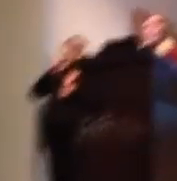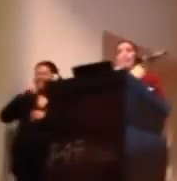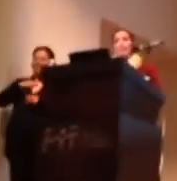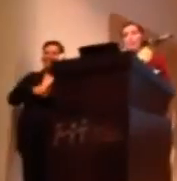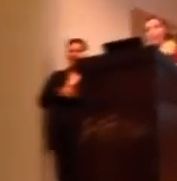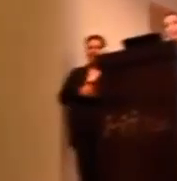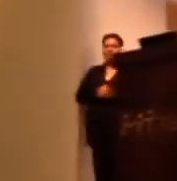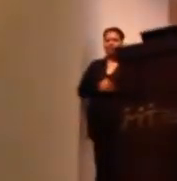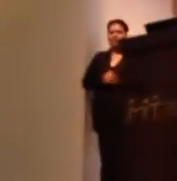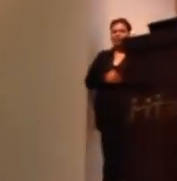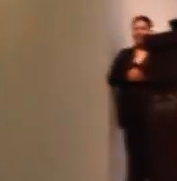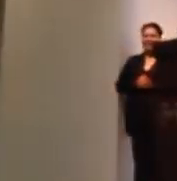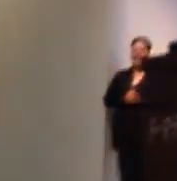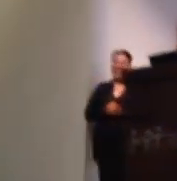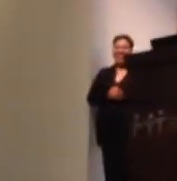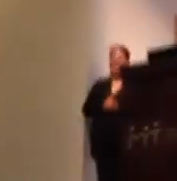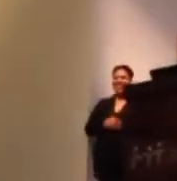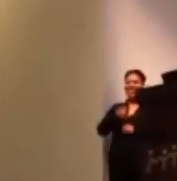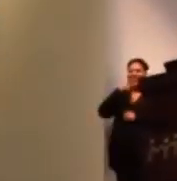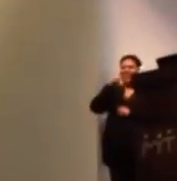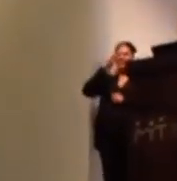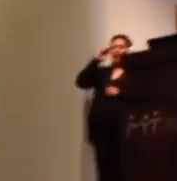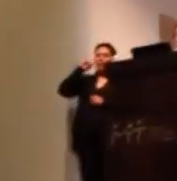bueno, Britney Spears.